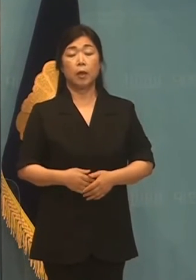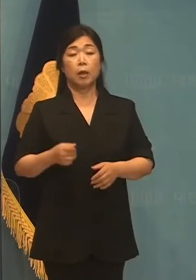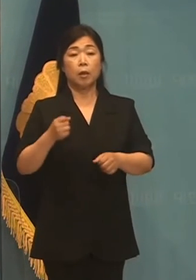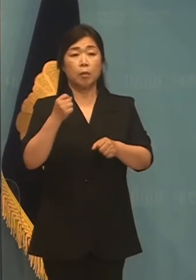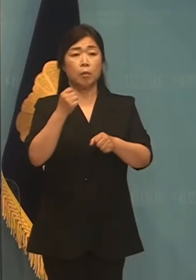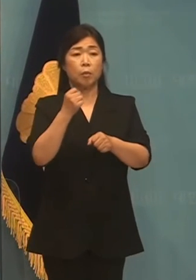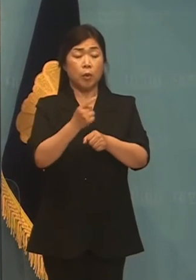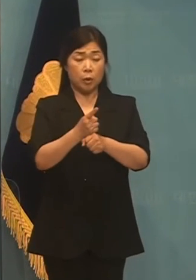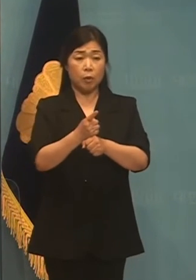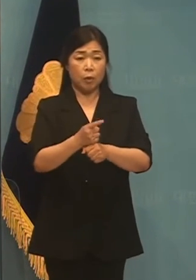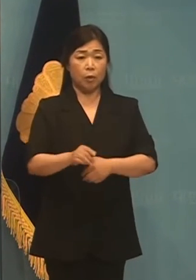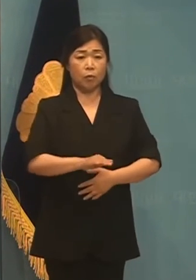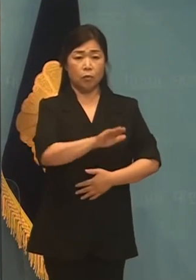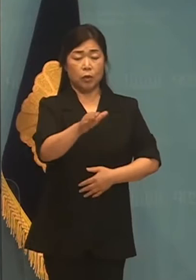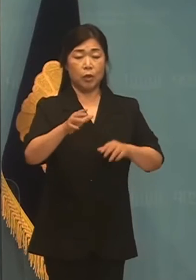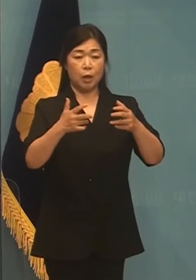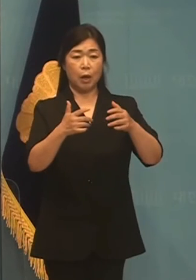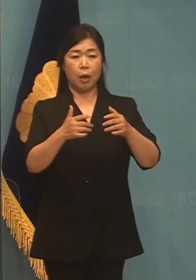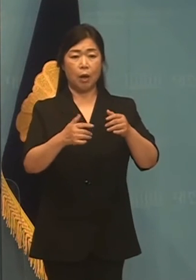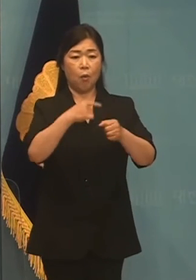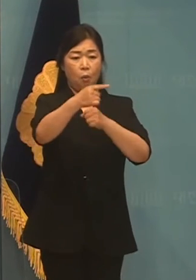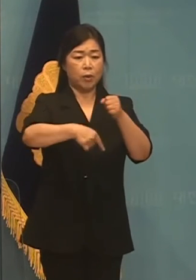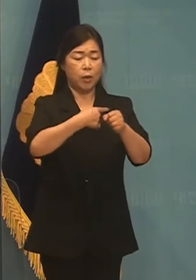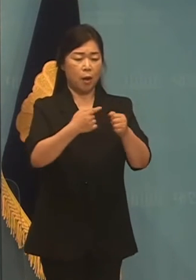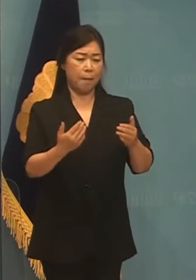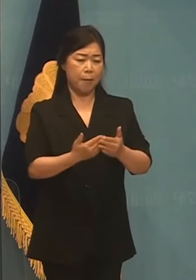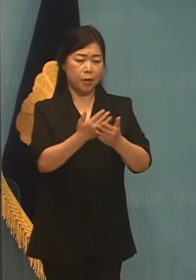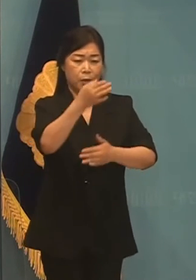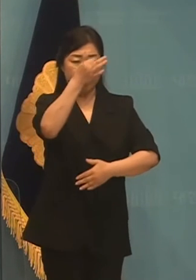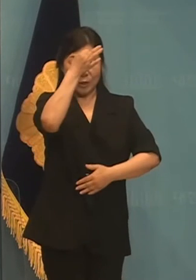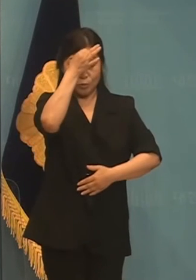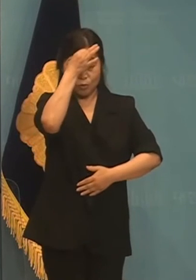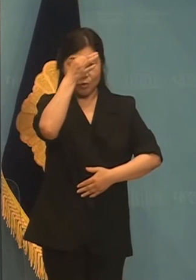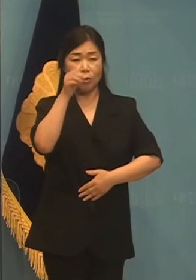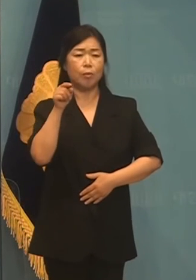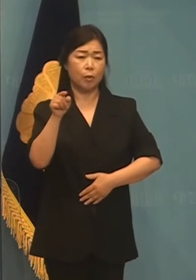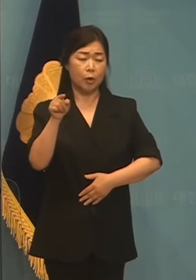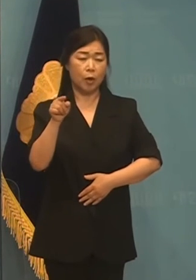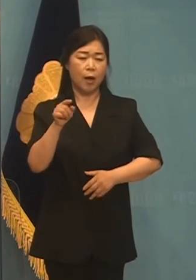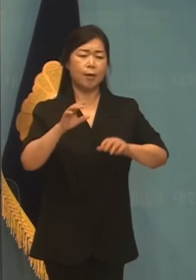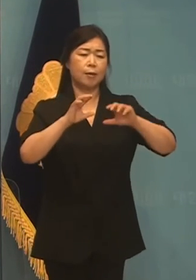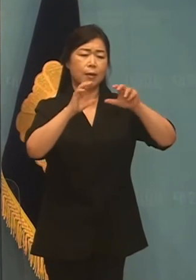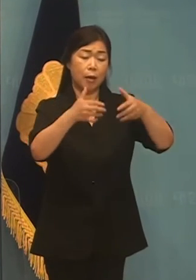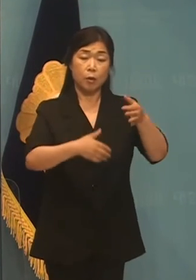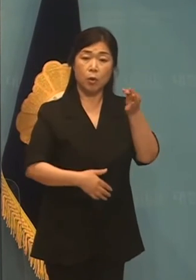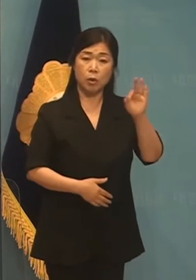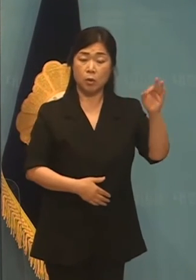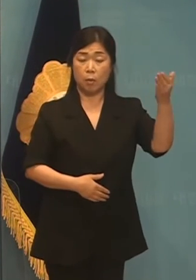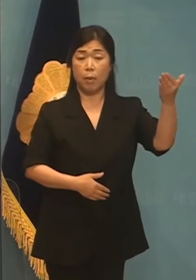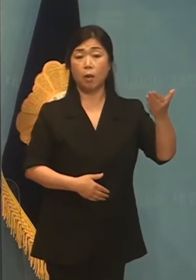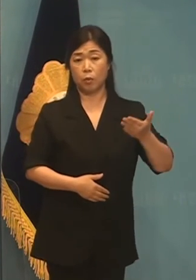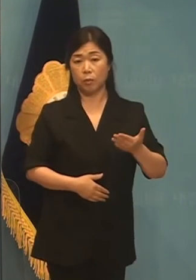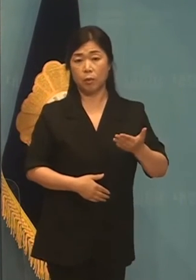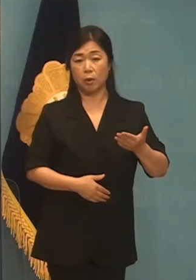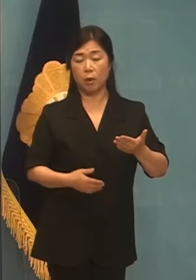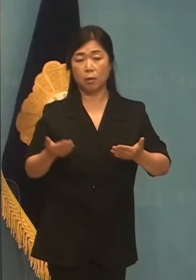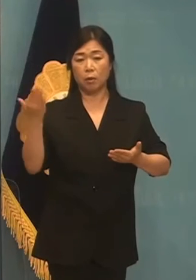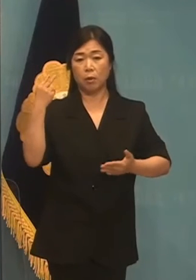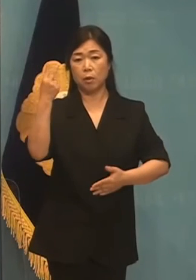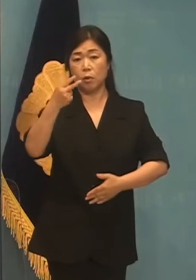이미 우리나라의 원자력 발전 기술은 전 세계적으로 인정받고 있습니다.